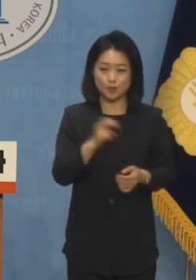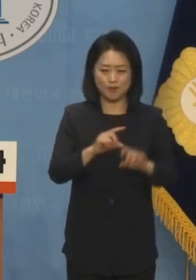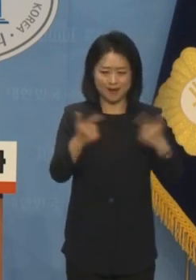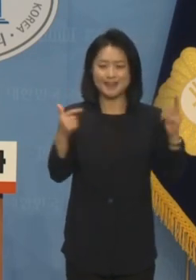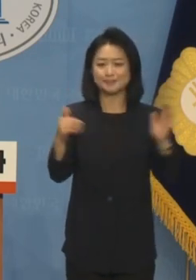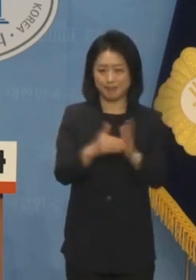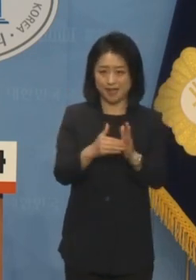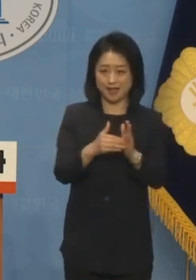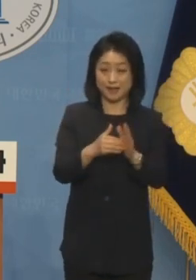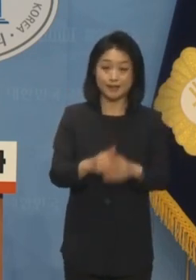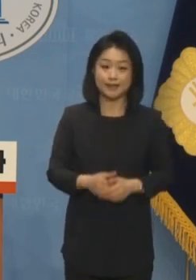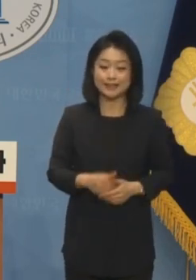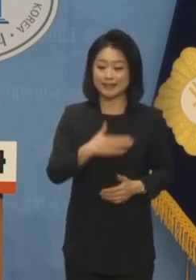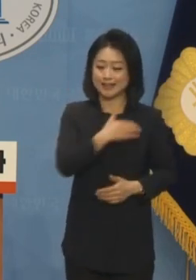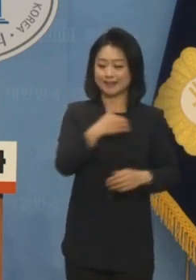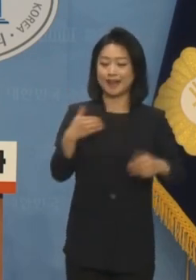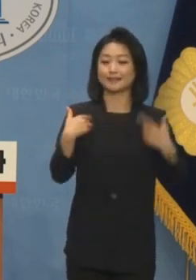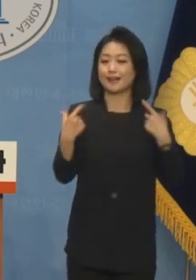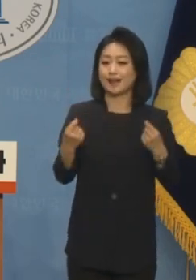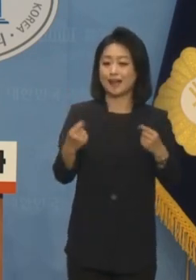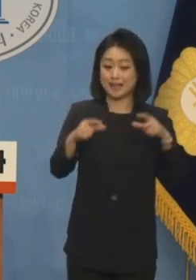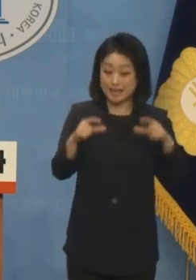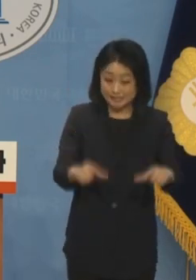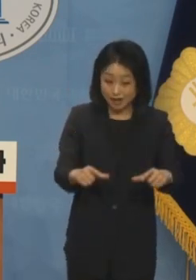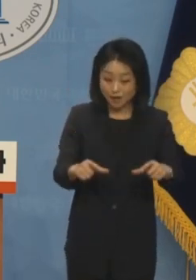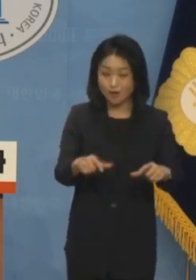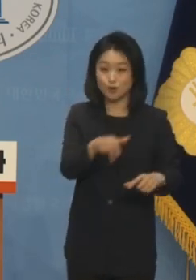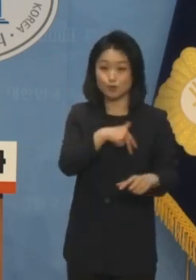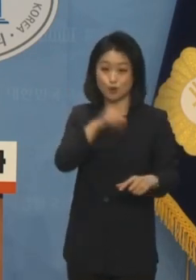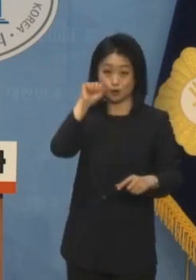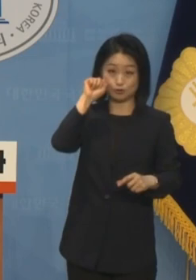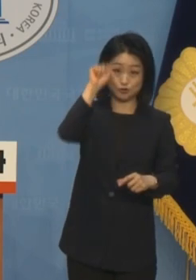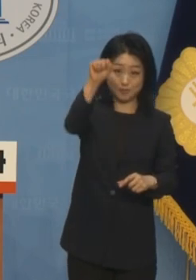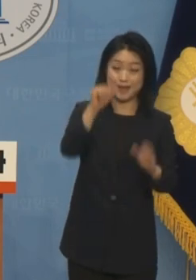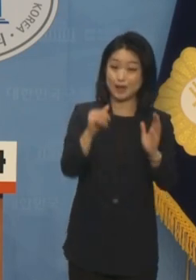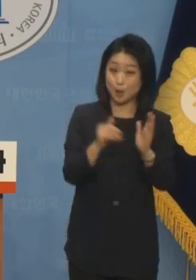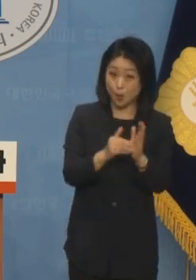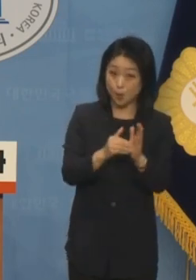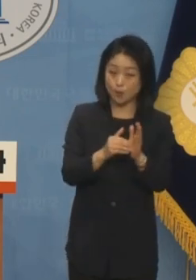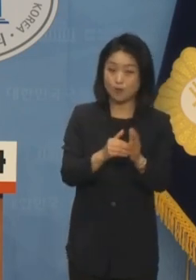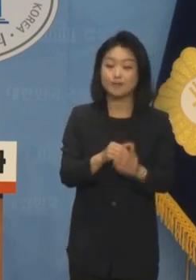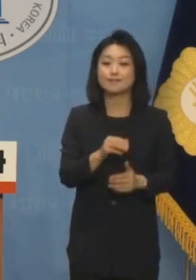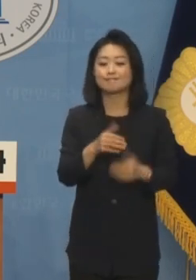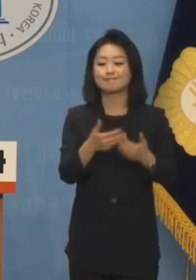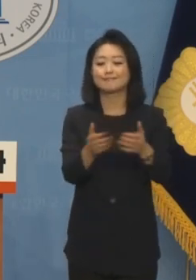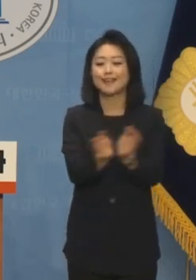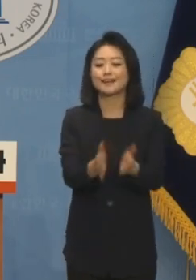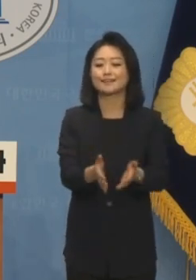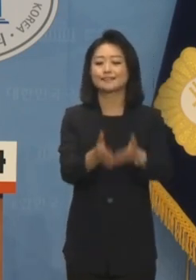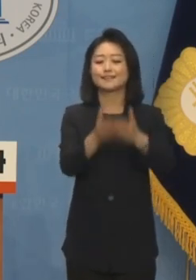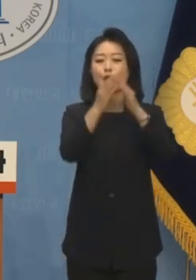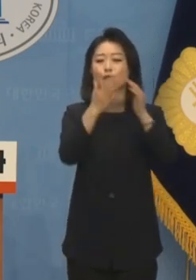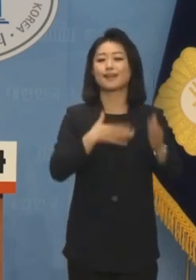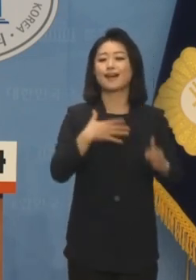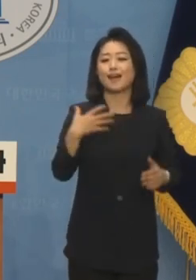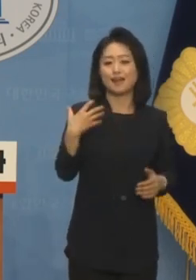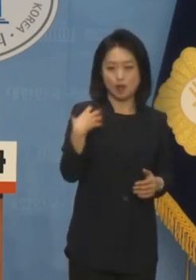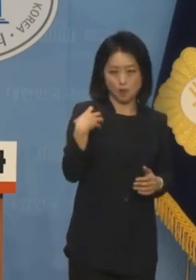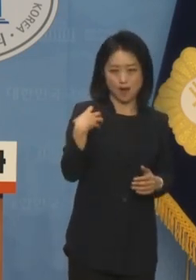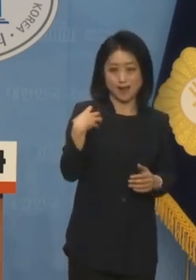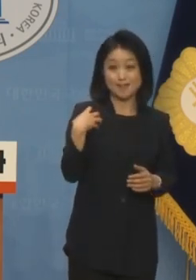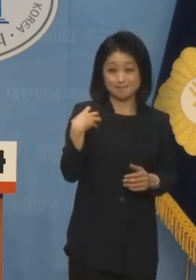개혁신당에서 저는 당당히 지역구 선거에 나섰습니다. 그것이 창당의 주역으로서 제가 맡아야